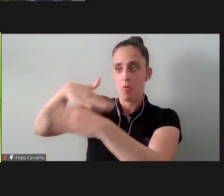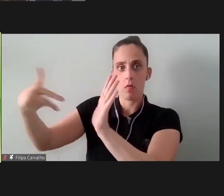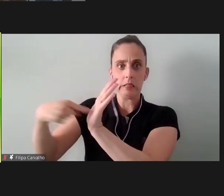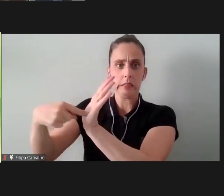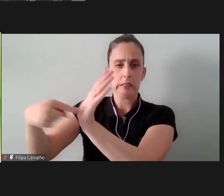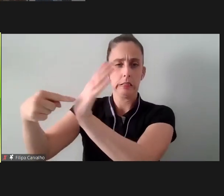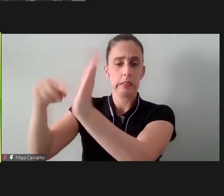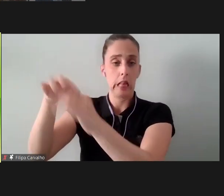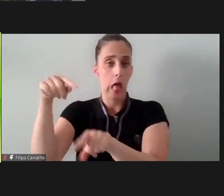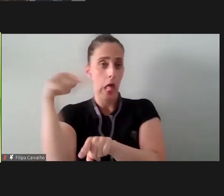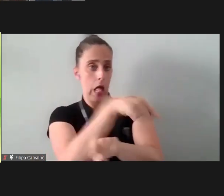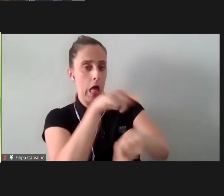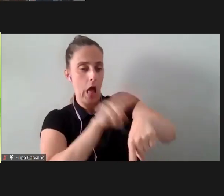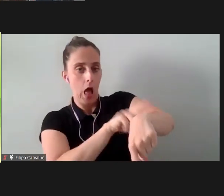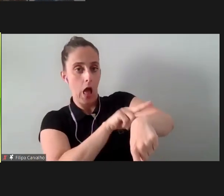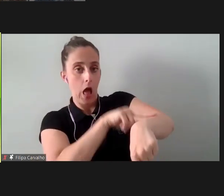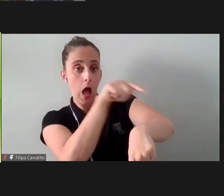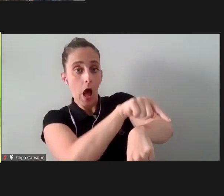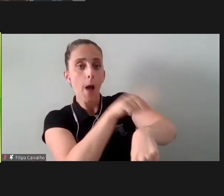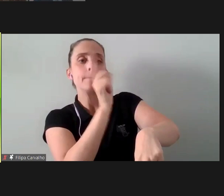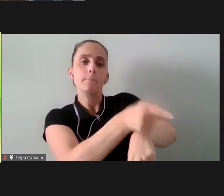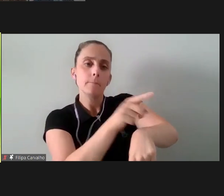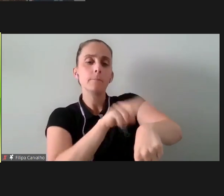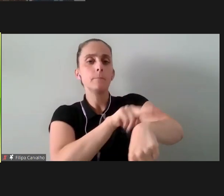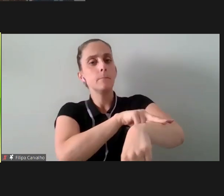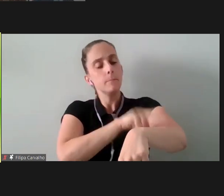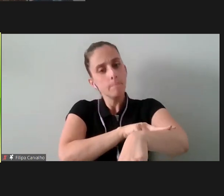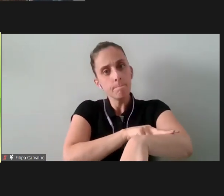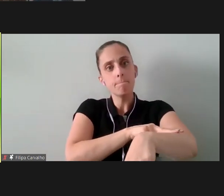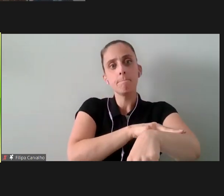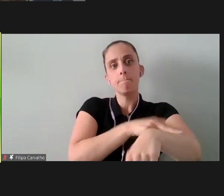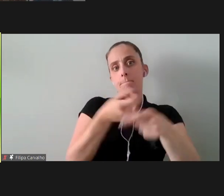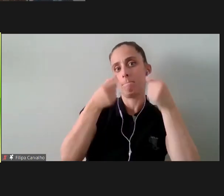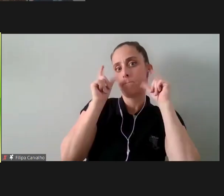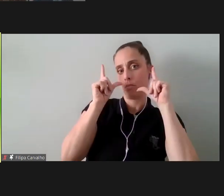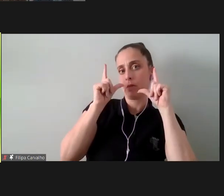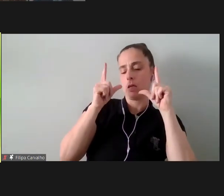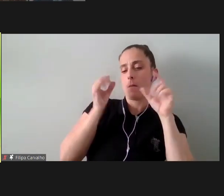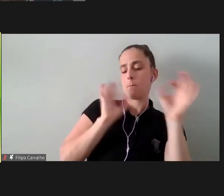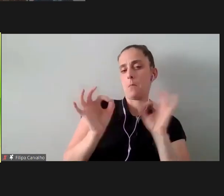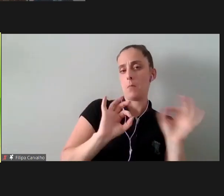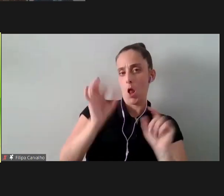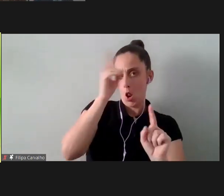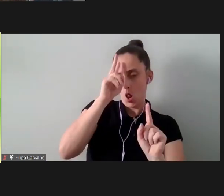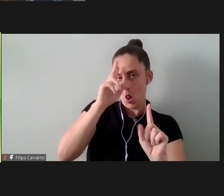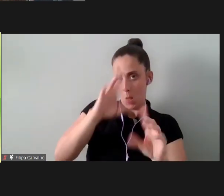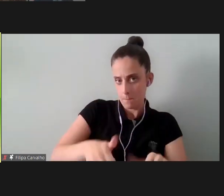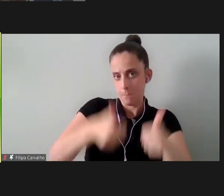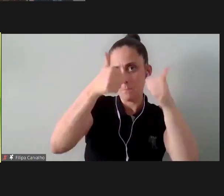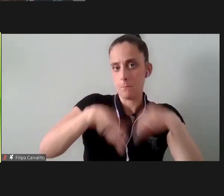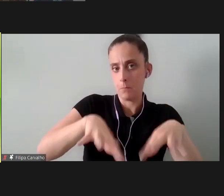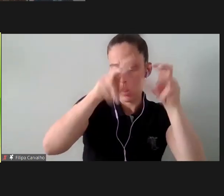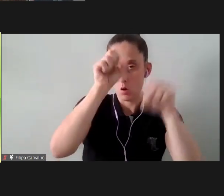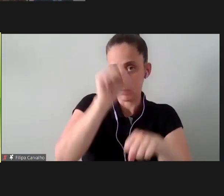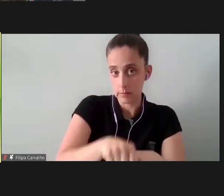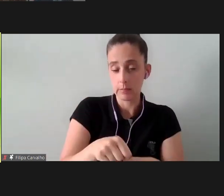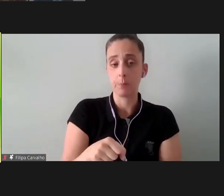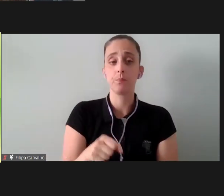sobre a administração, obriga a administração a estar cada vez mais e melhor preparada. Como o Abel referiu no início da